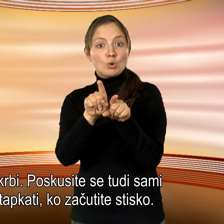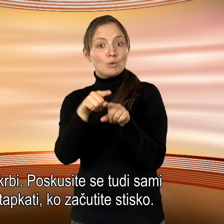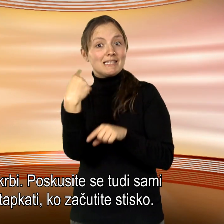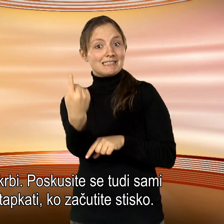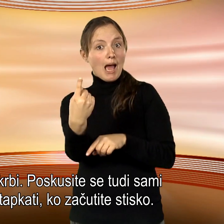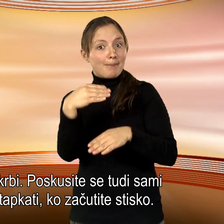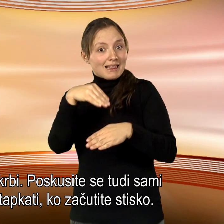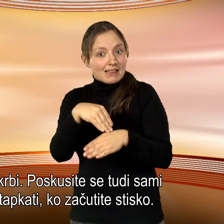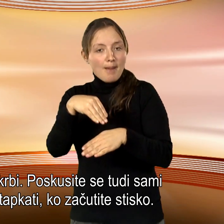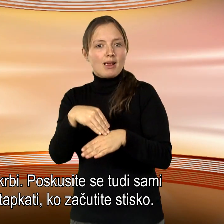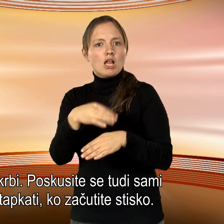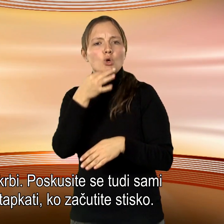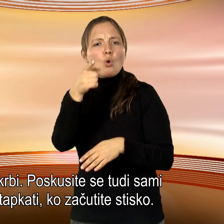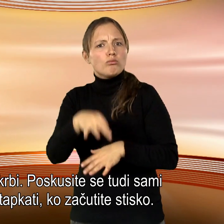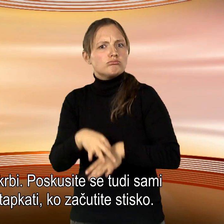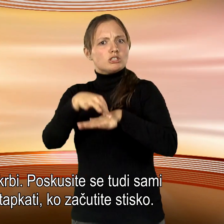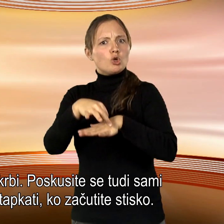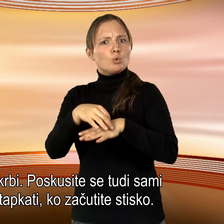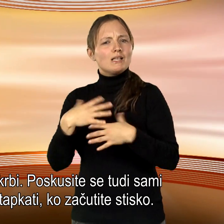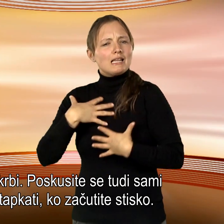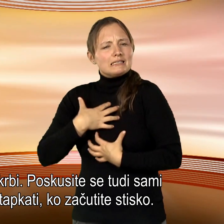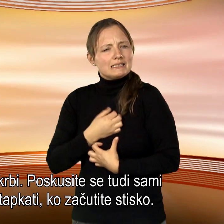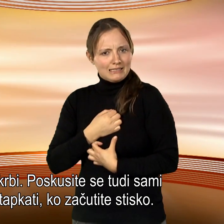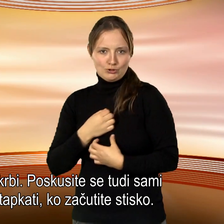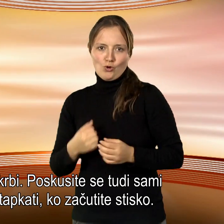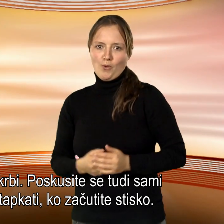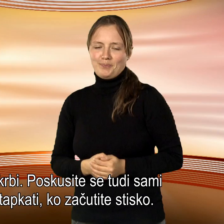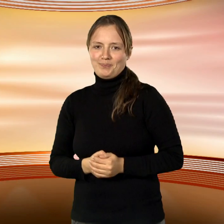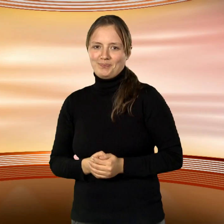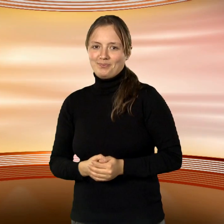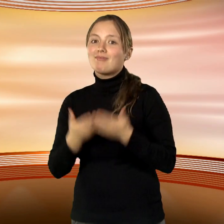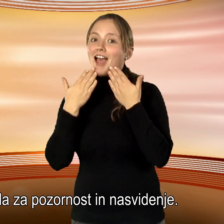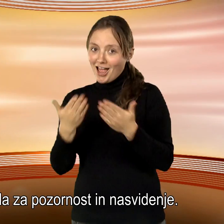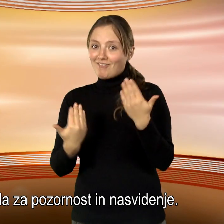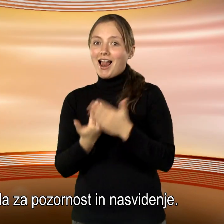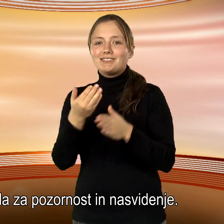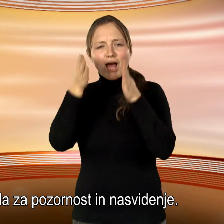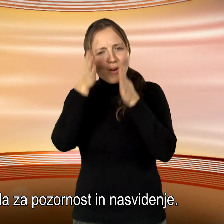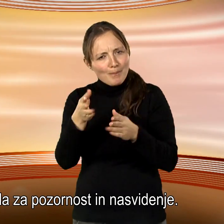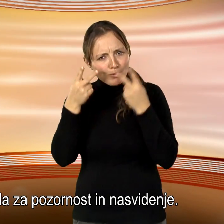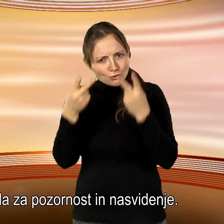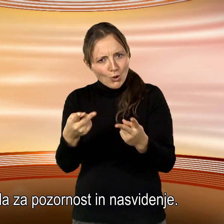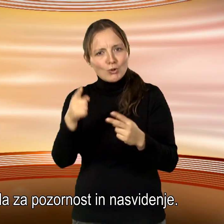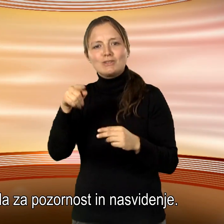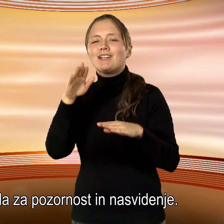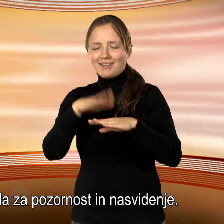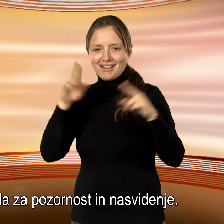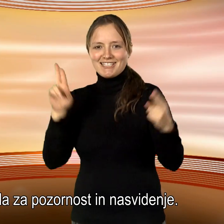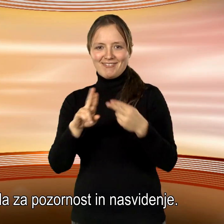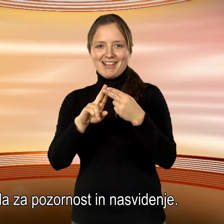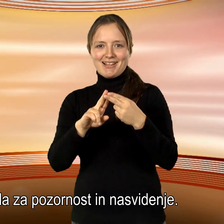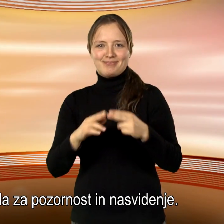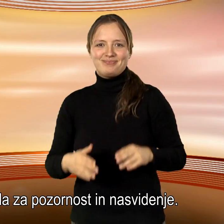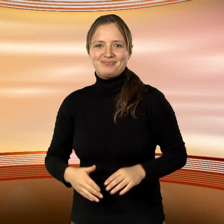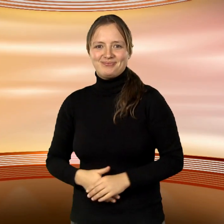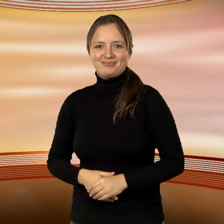Poskusite se tudi sami tapkati, ko začutite stisko. Hvala za pozornost in nasvidenje.